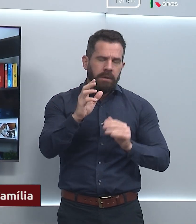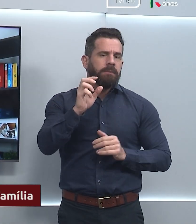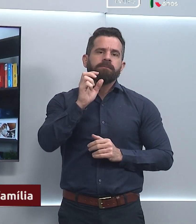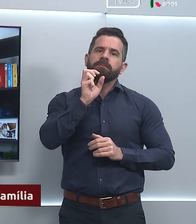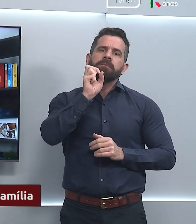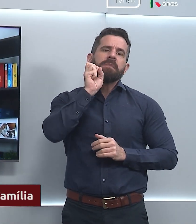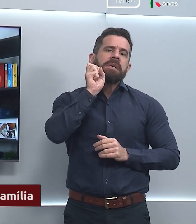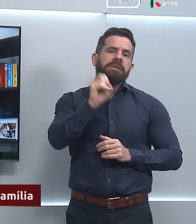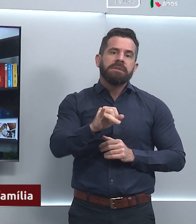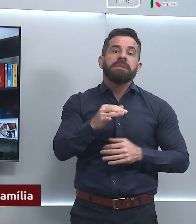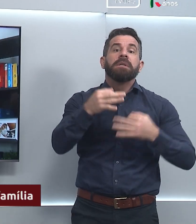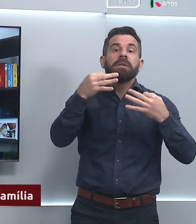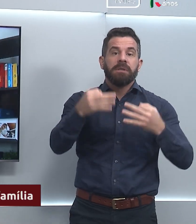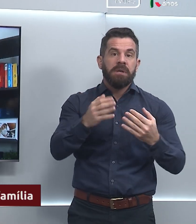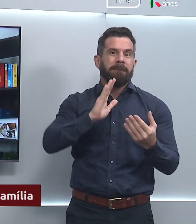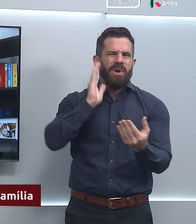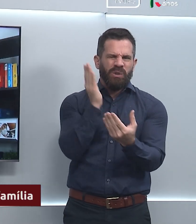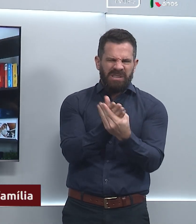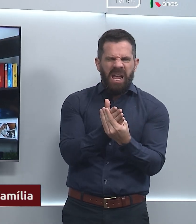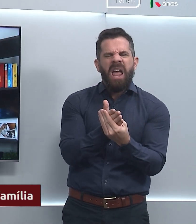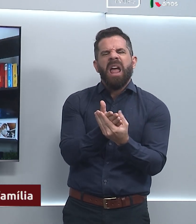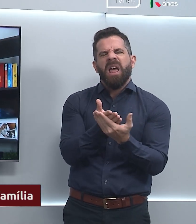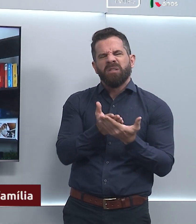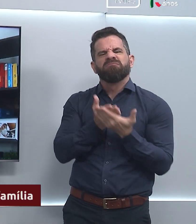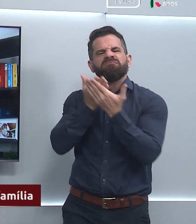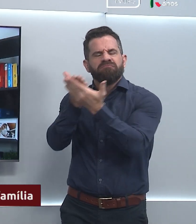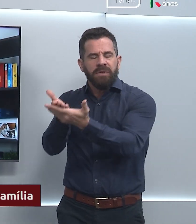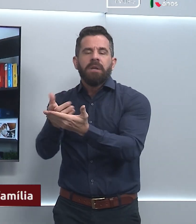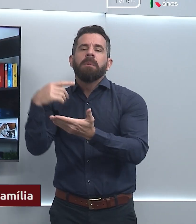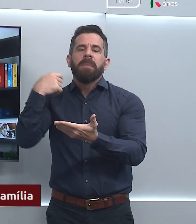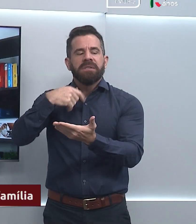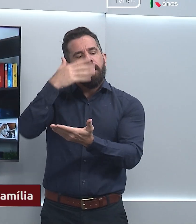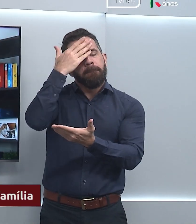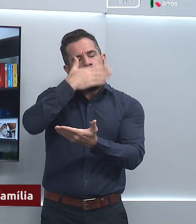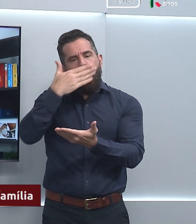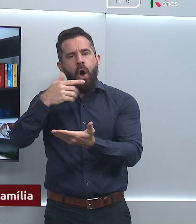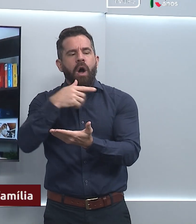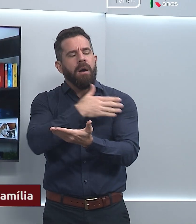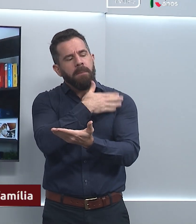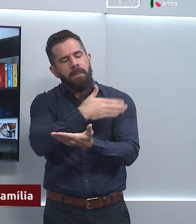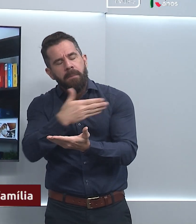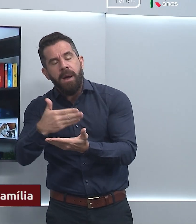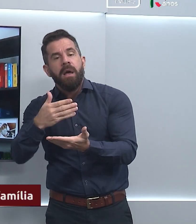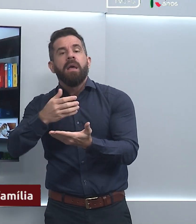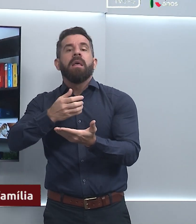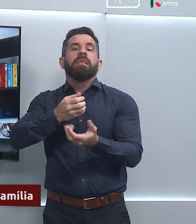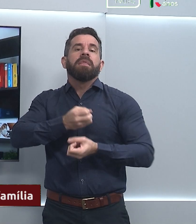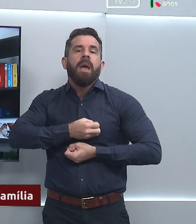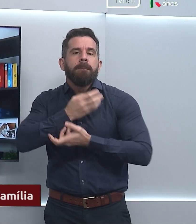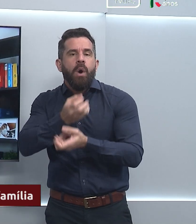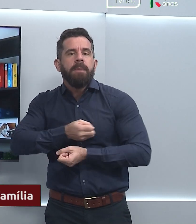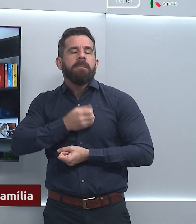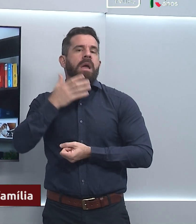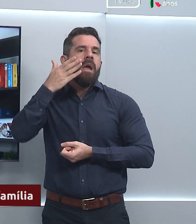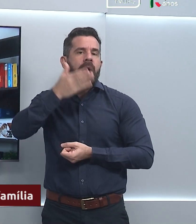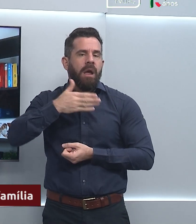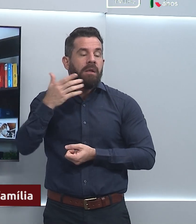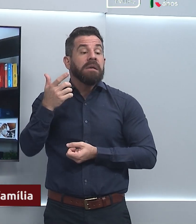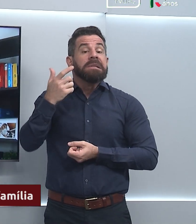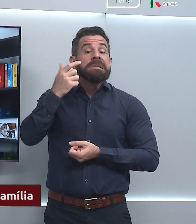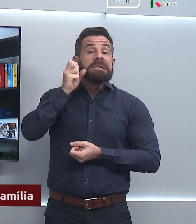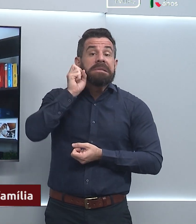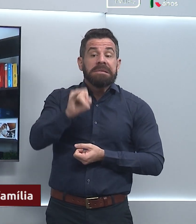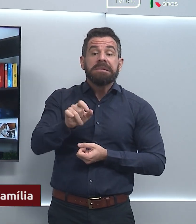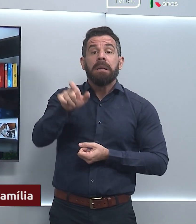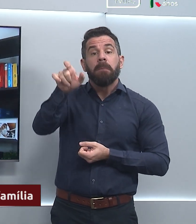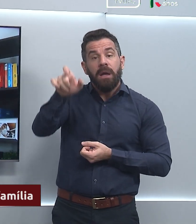chegar ao judiciário, vai ter que ser analisado por provas, por depoimentos, se aquela pessoa realmente ela tinha interesse de manter aquele